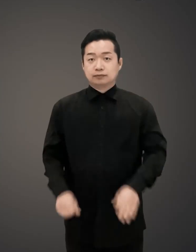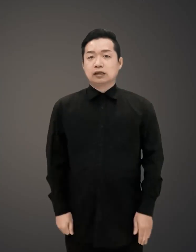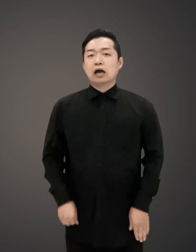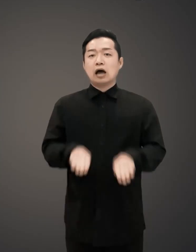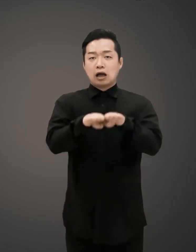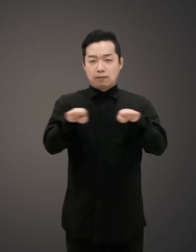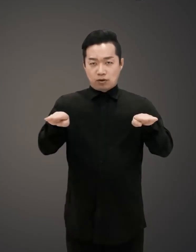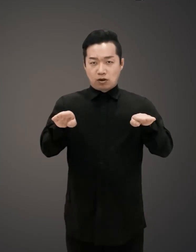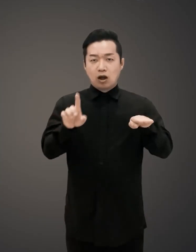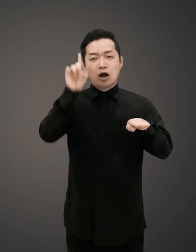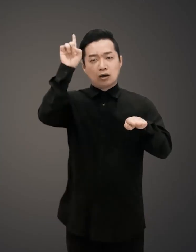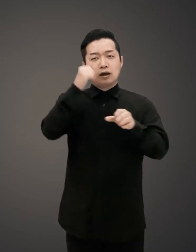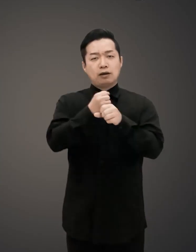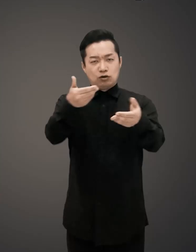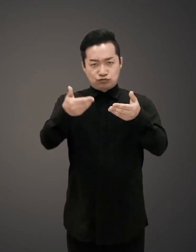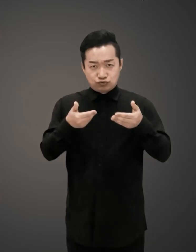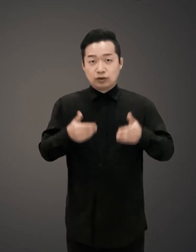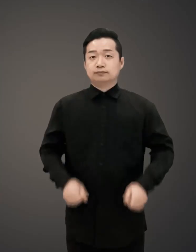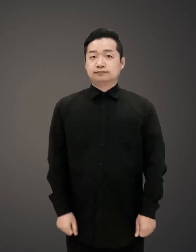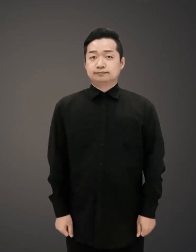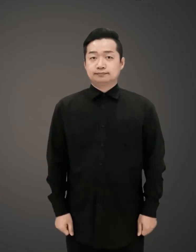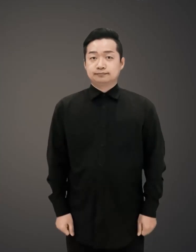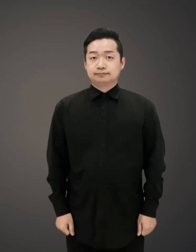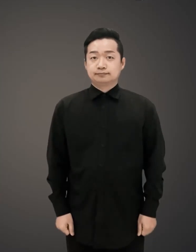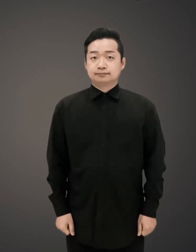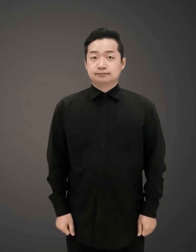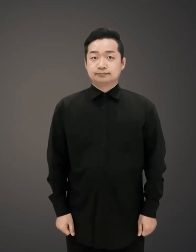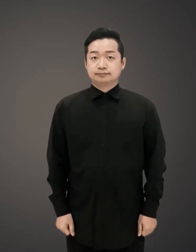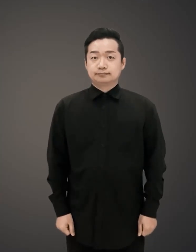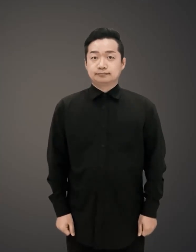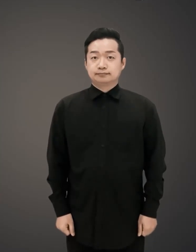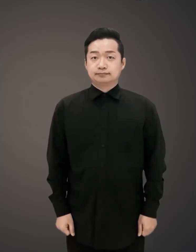모든 인간은 평등하게 창조되었습니다.